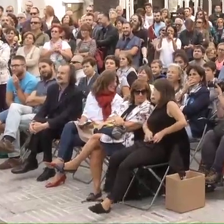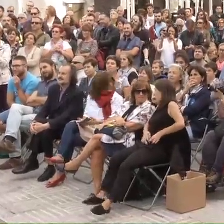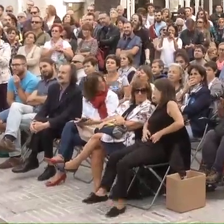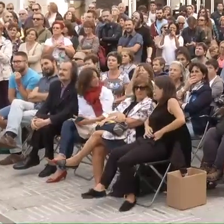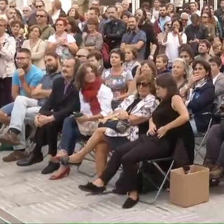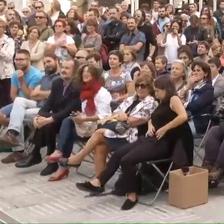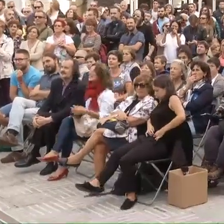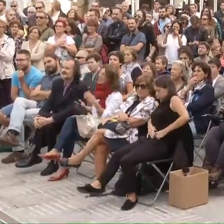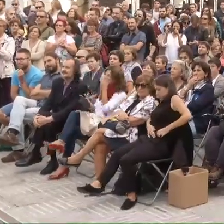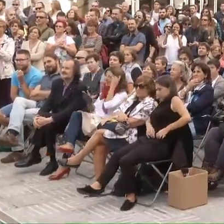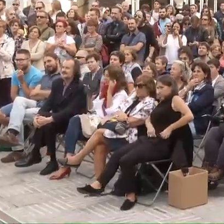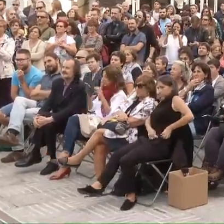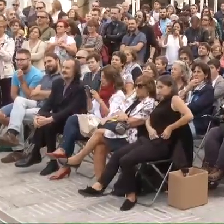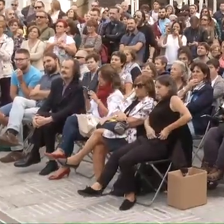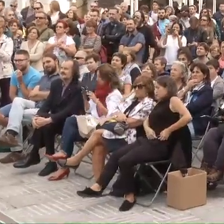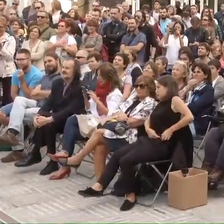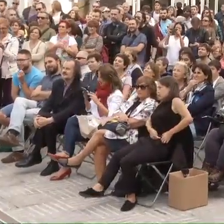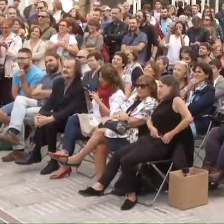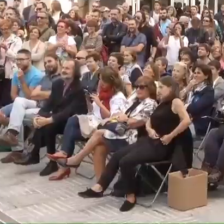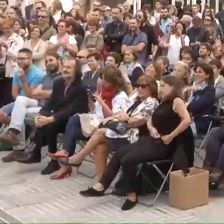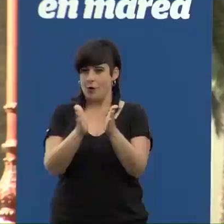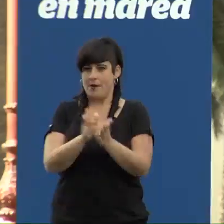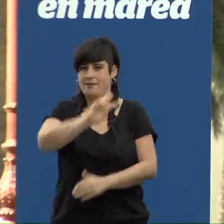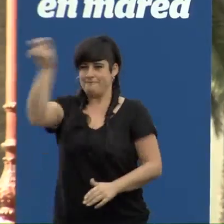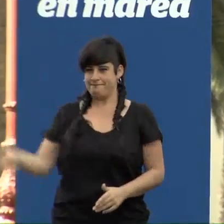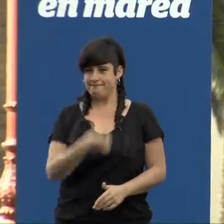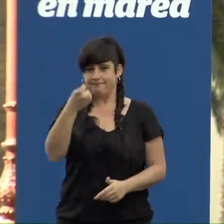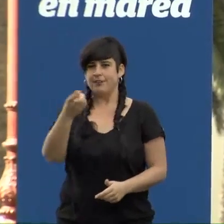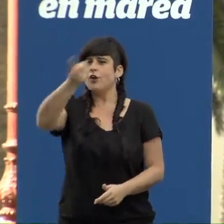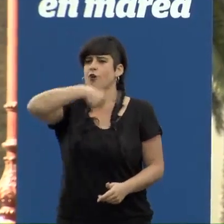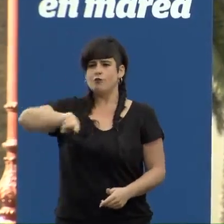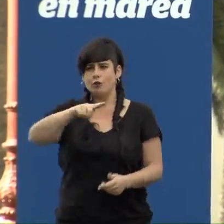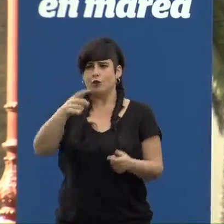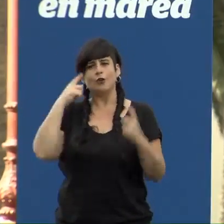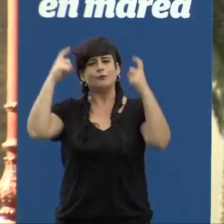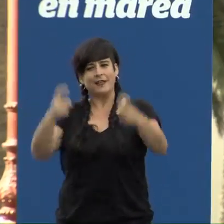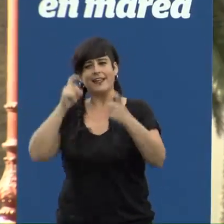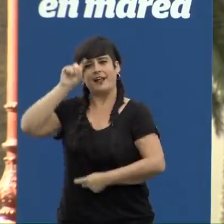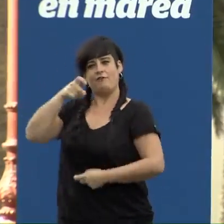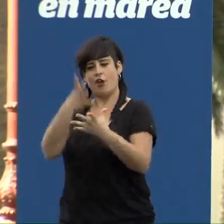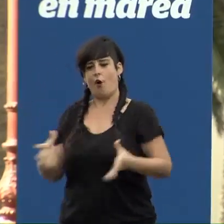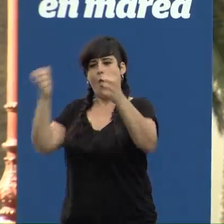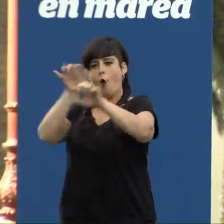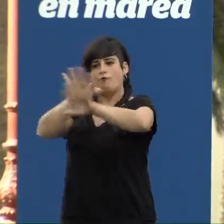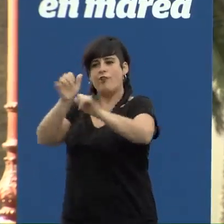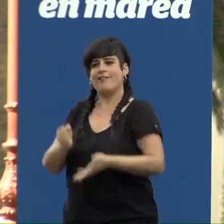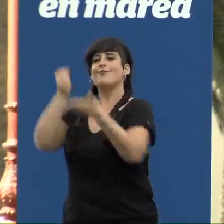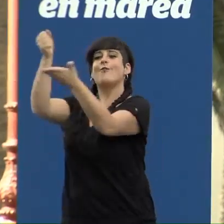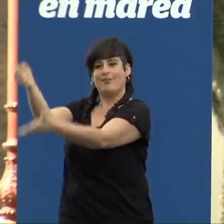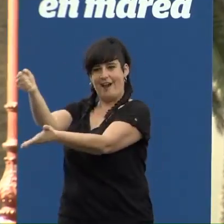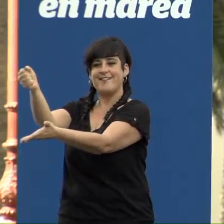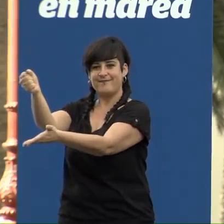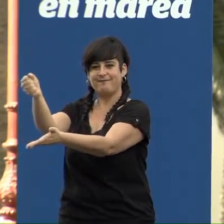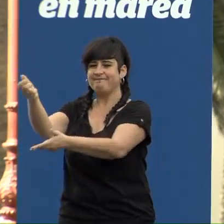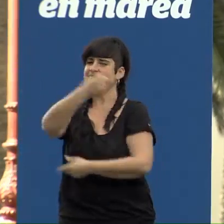Luis Villares, coa venia camarada. Imos a darlle o finiquito a Feijóo e ao Partido Popular. Vamos